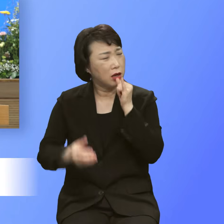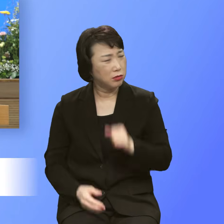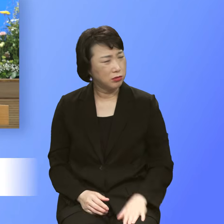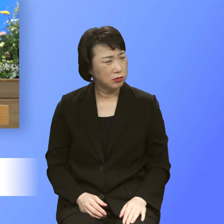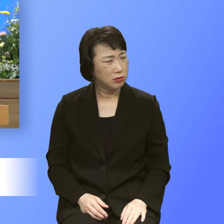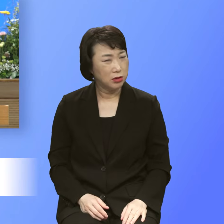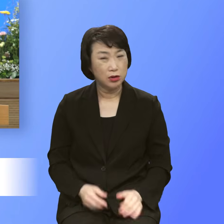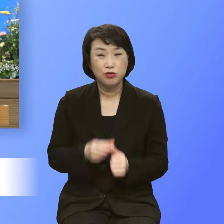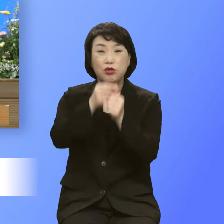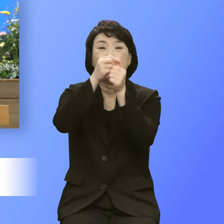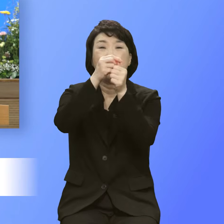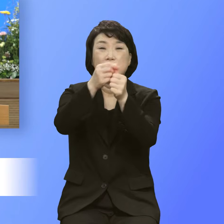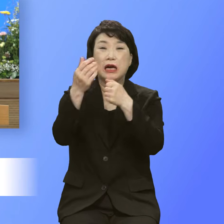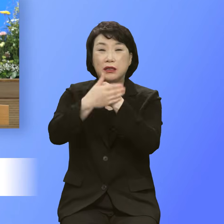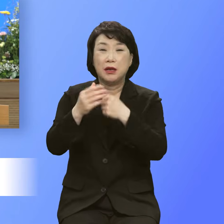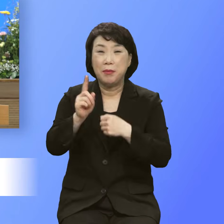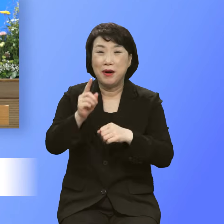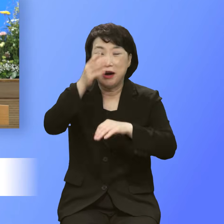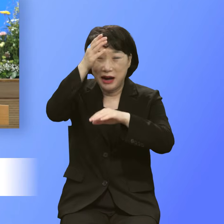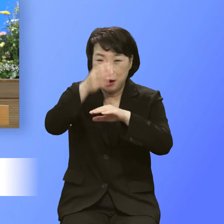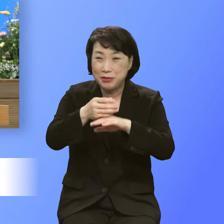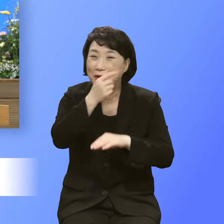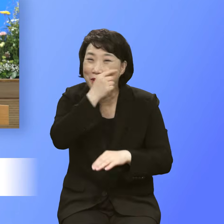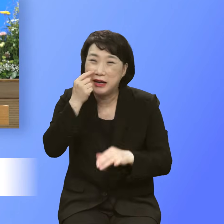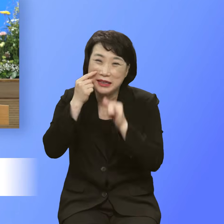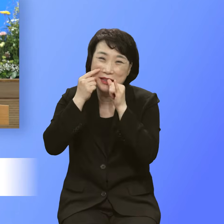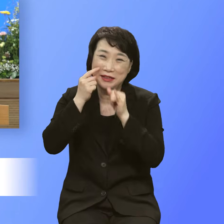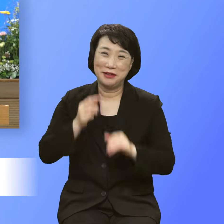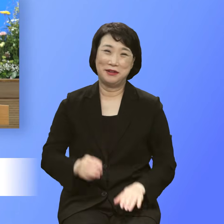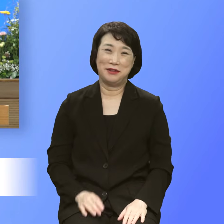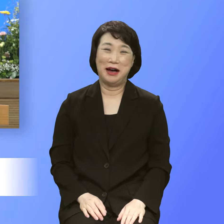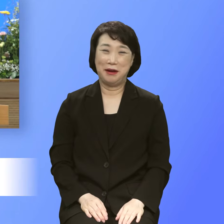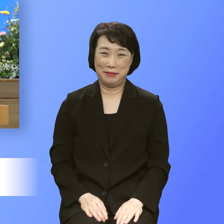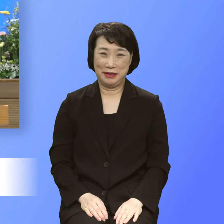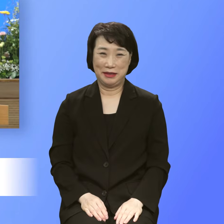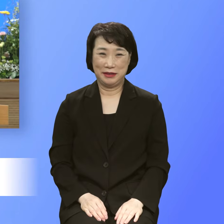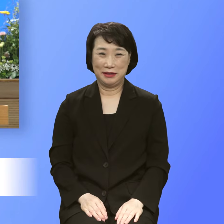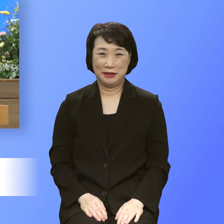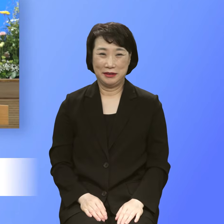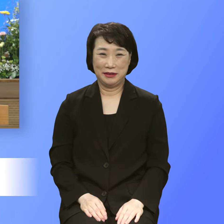구원의 은혜는 감사로 확인되는 것이라.